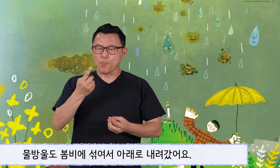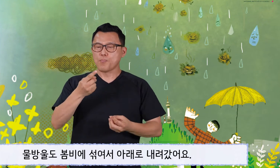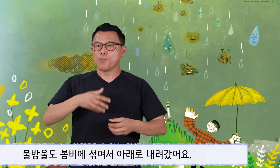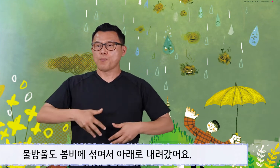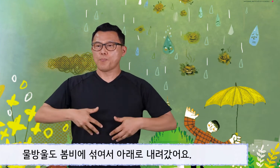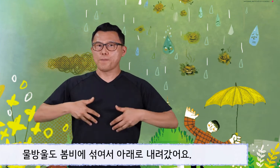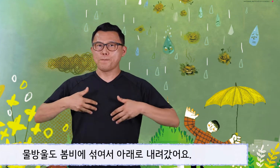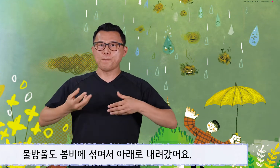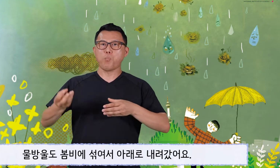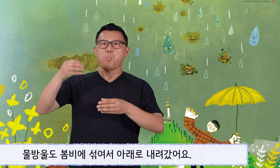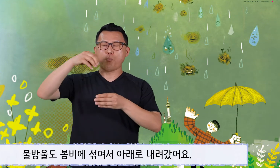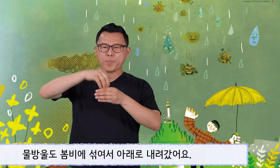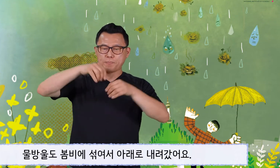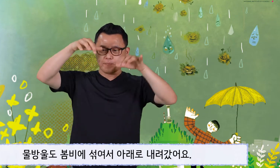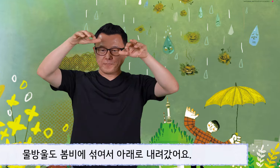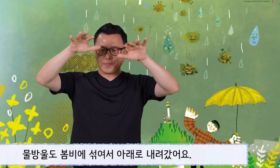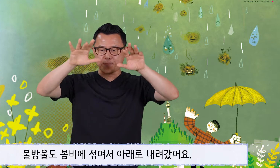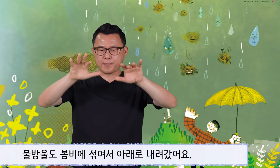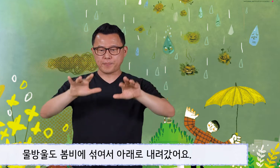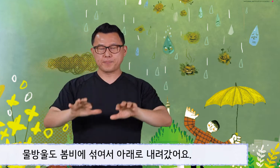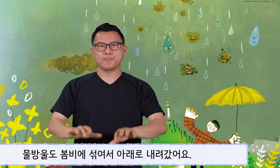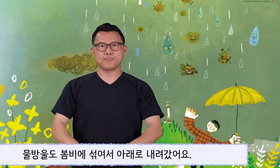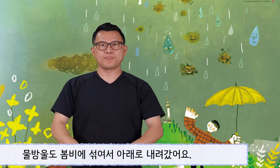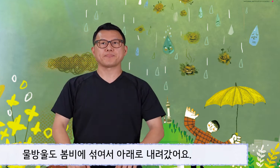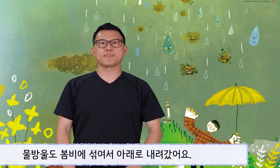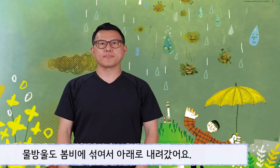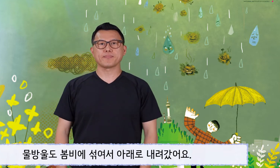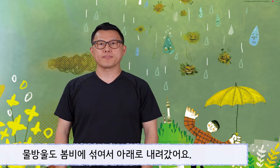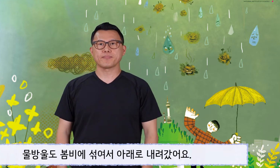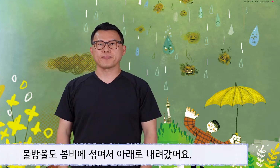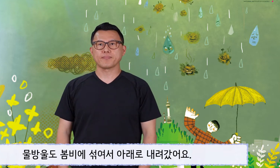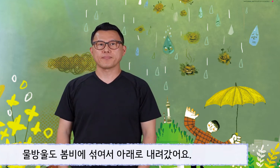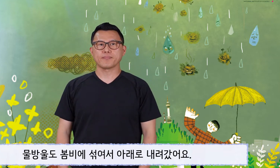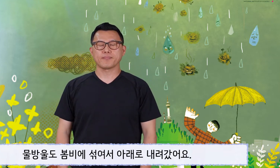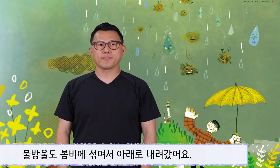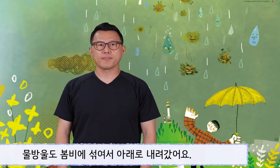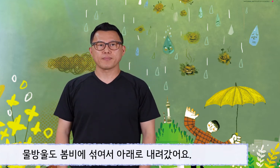물방울도 봄비에 섞여서 아래로 내려갔어요.